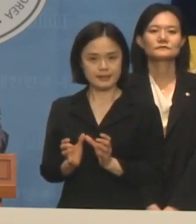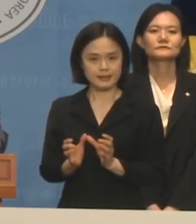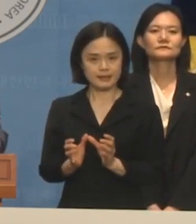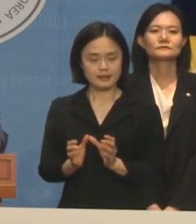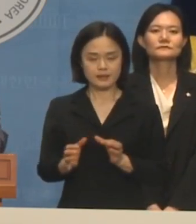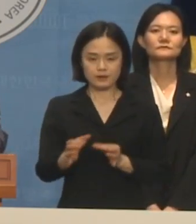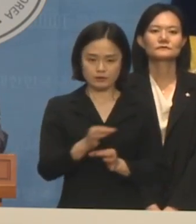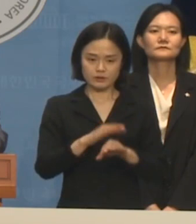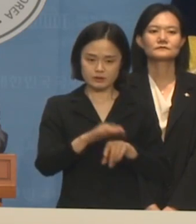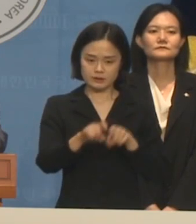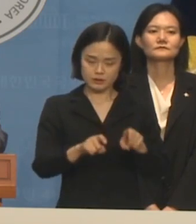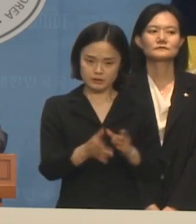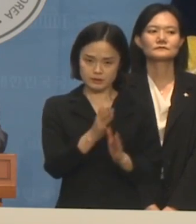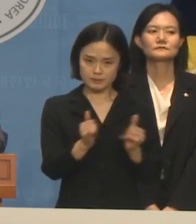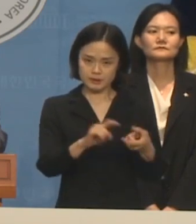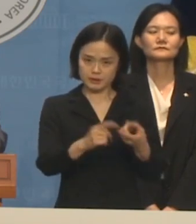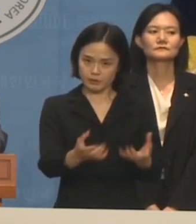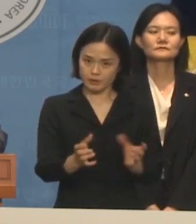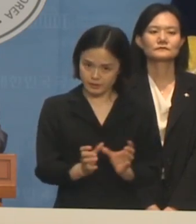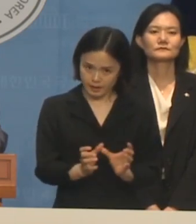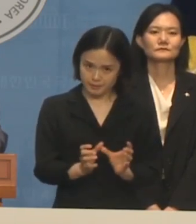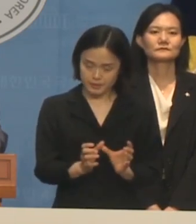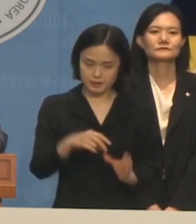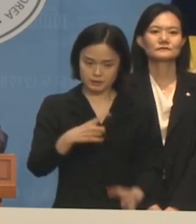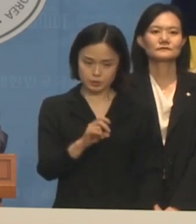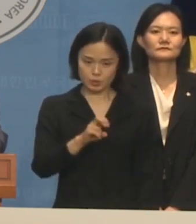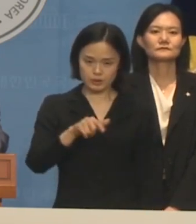실천시민연합 송기민 보건의료위원장님,